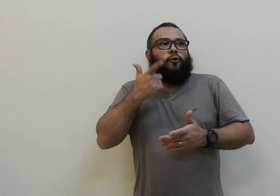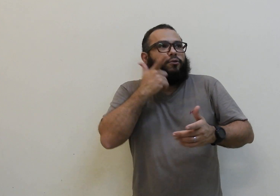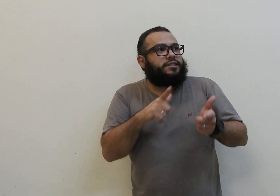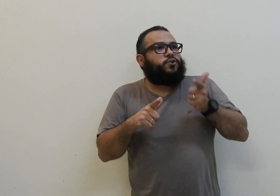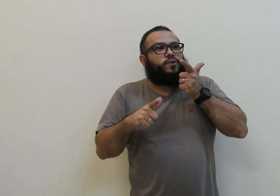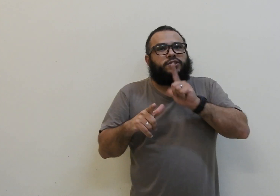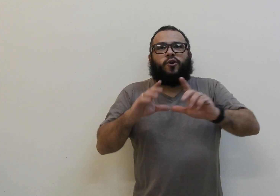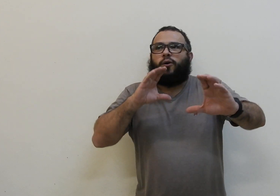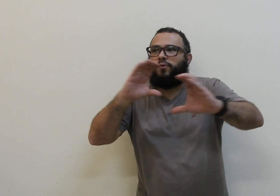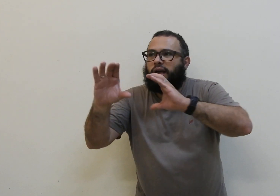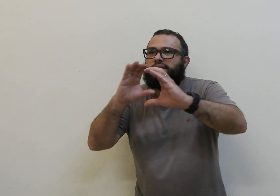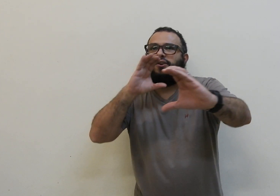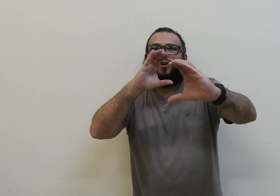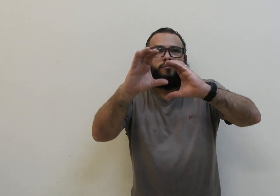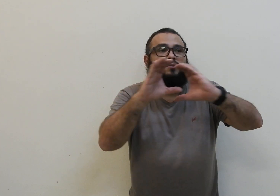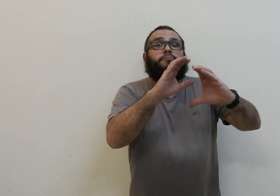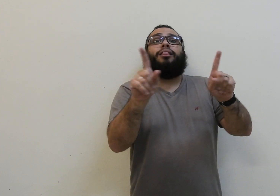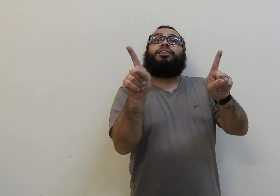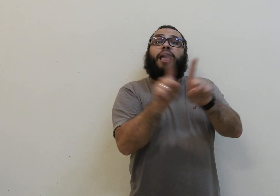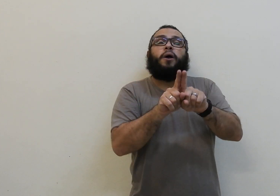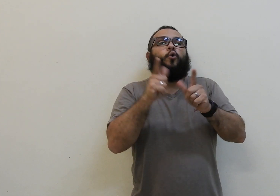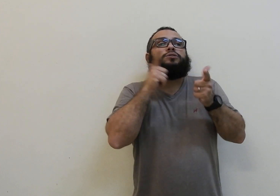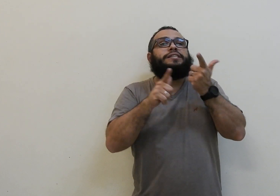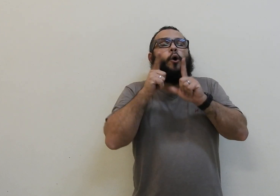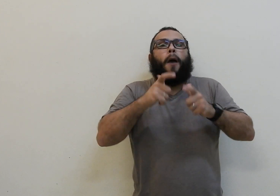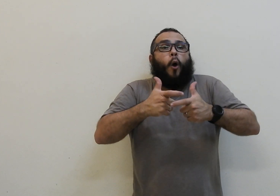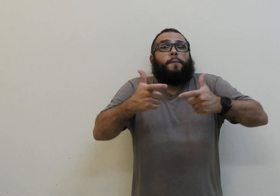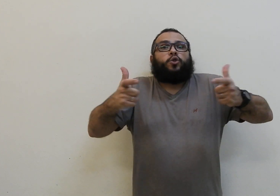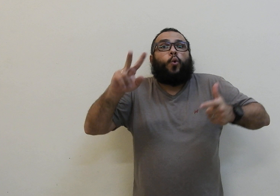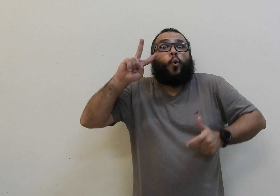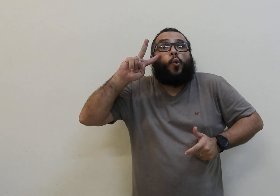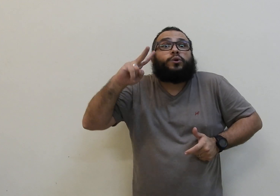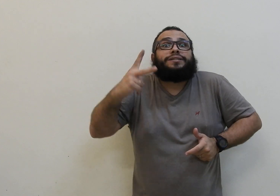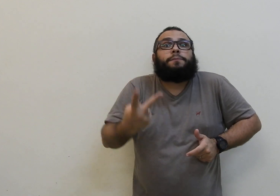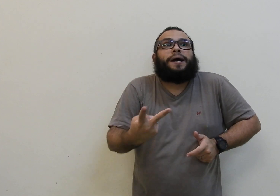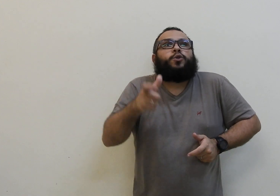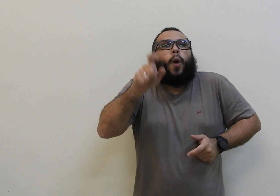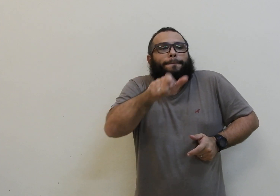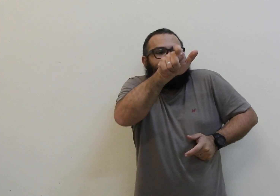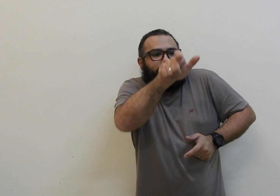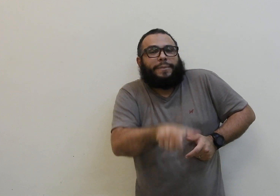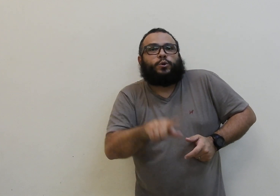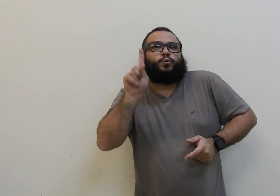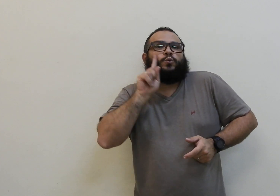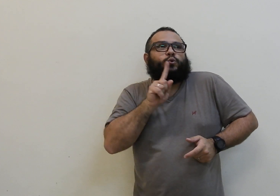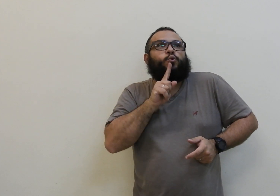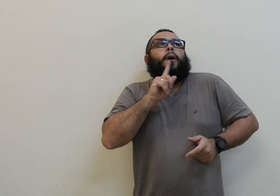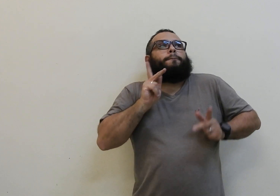que sabe língua de sinais, que possa se comunicar com a gente. Então, agora existe um reconhecimento da